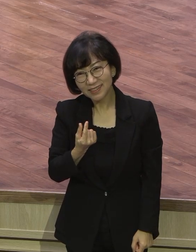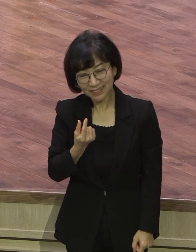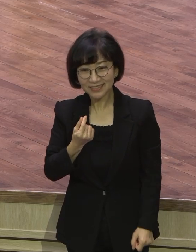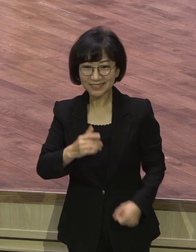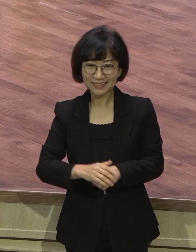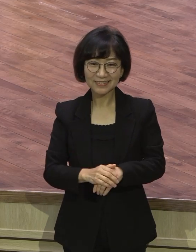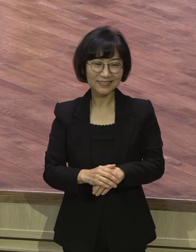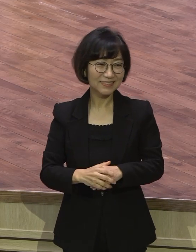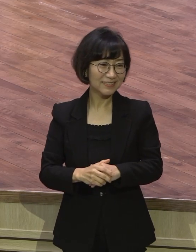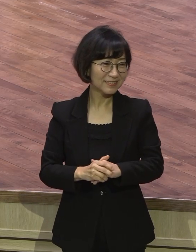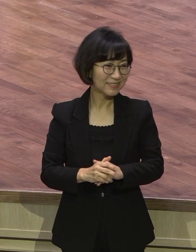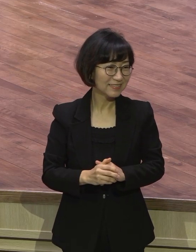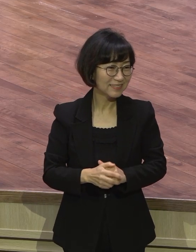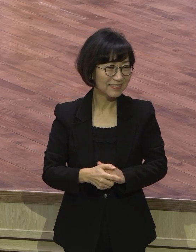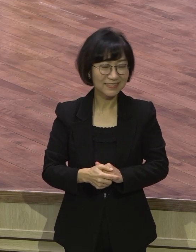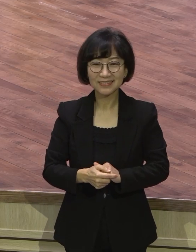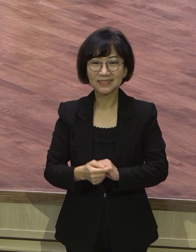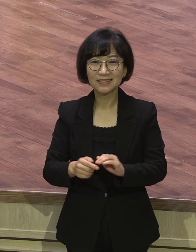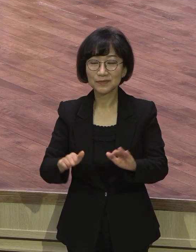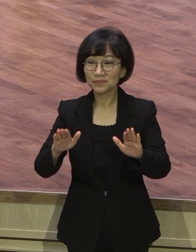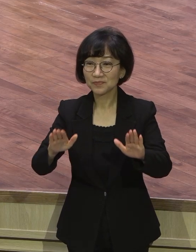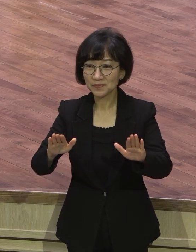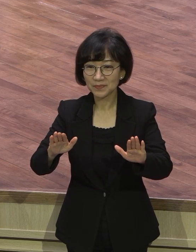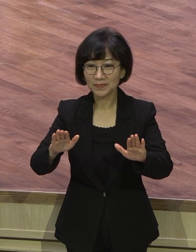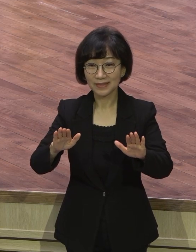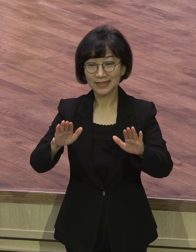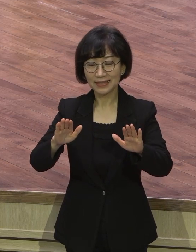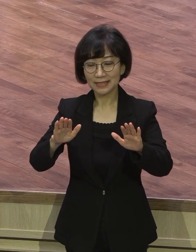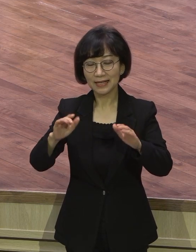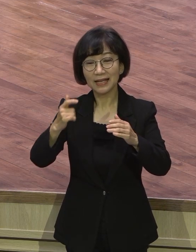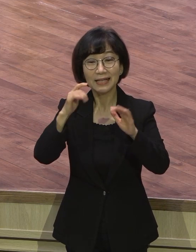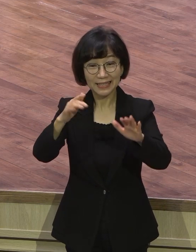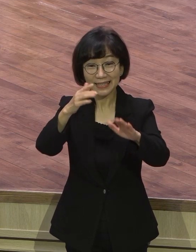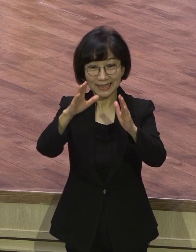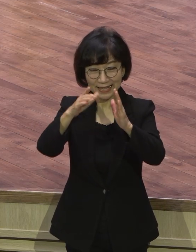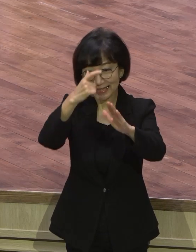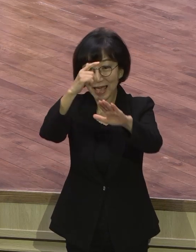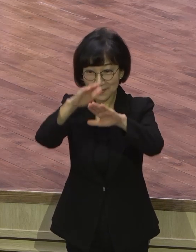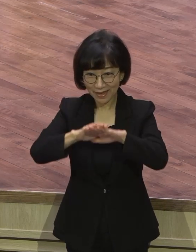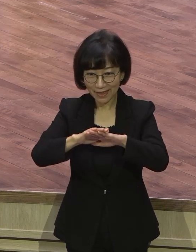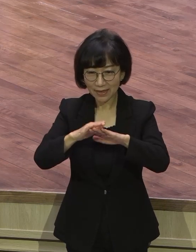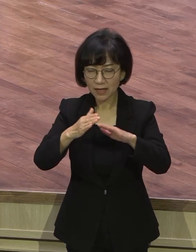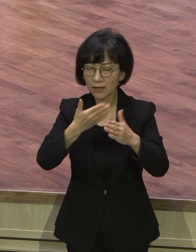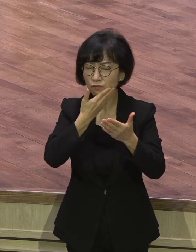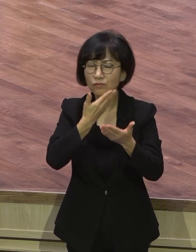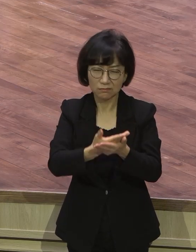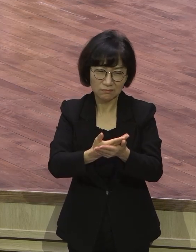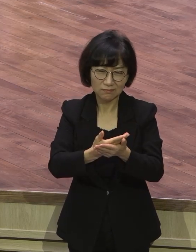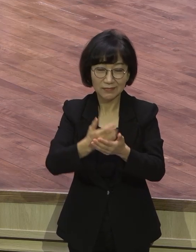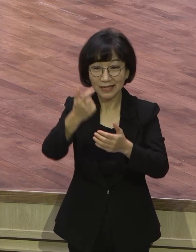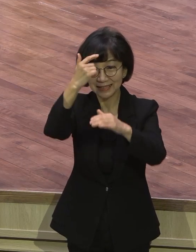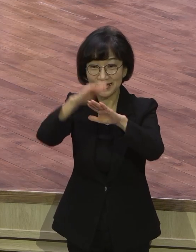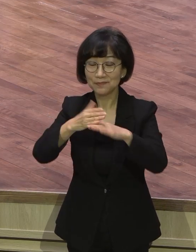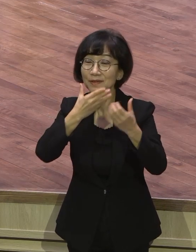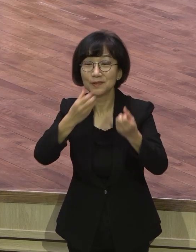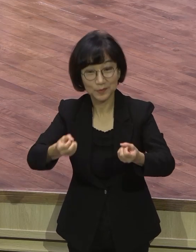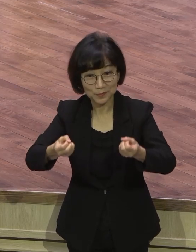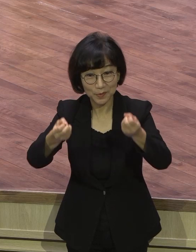이번 기회를 통해서 예배의 축복 예배의 중요성 정말